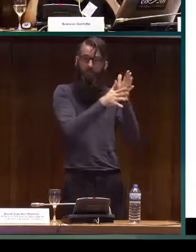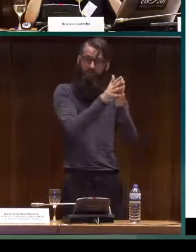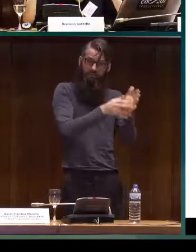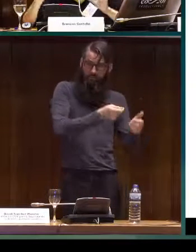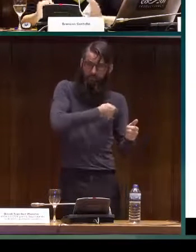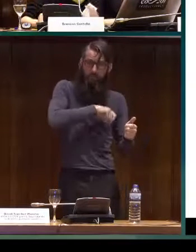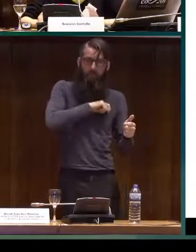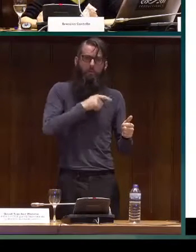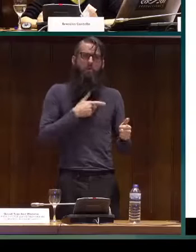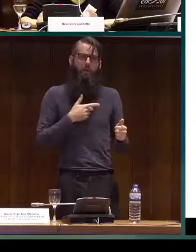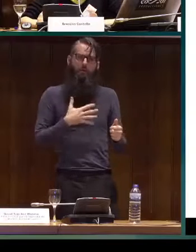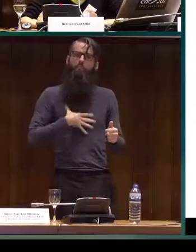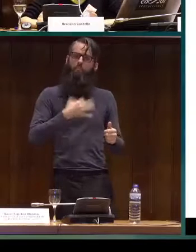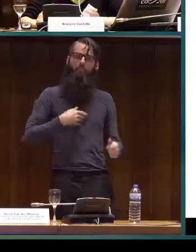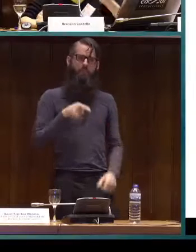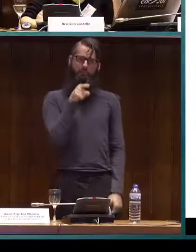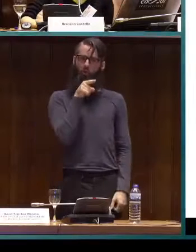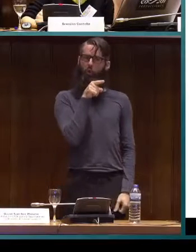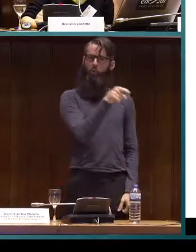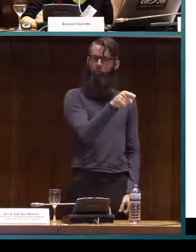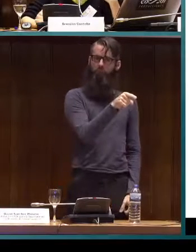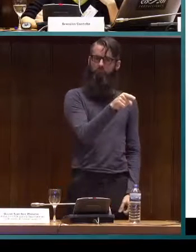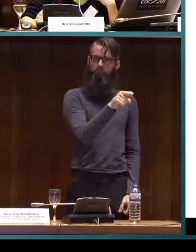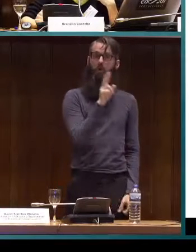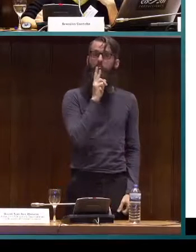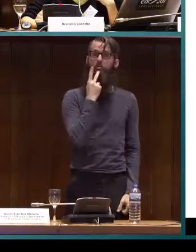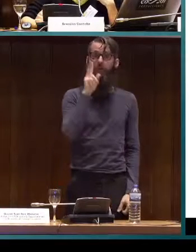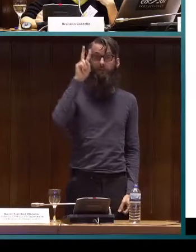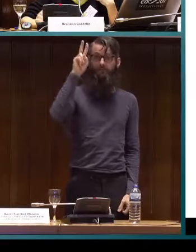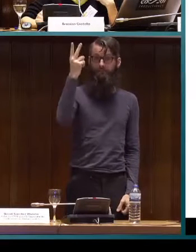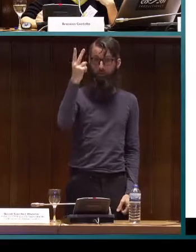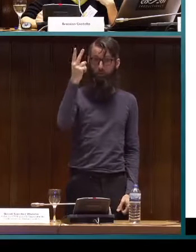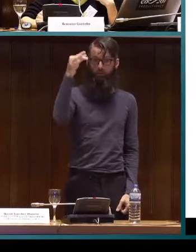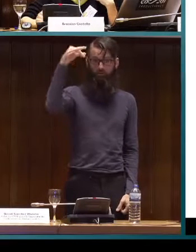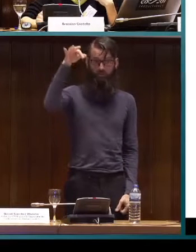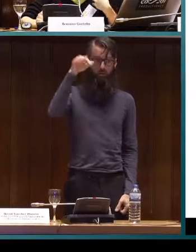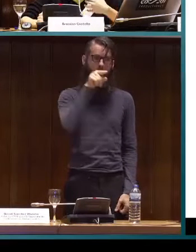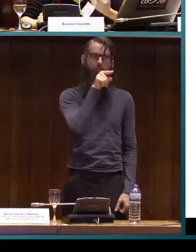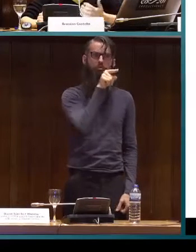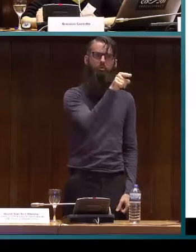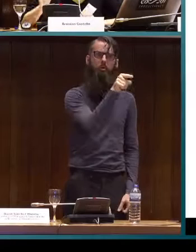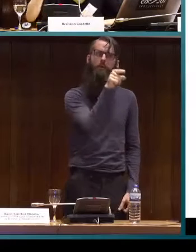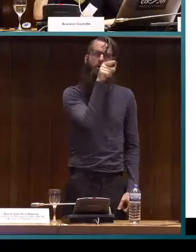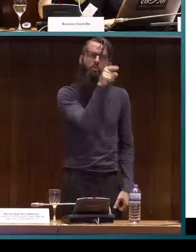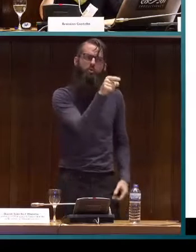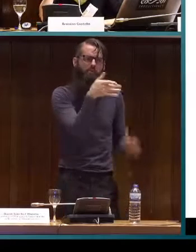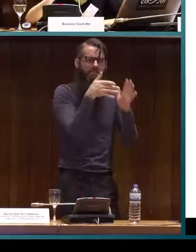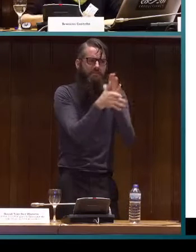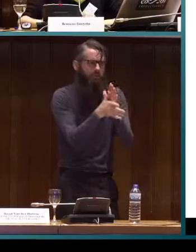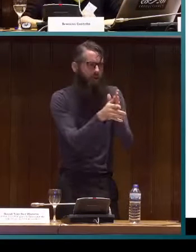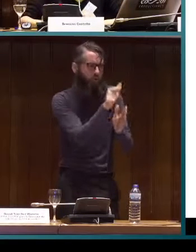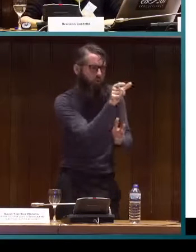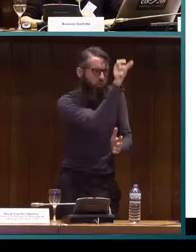aparezca también en un contexto condicional, como el que hemos visto antes del yo. ¿Sí? Aquí, por ejemplo, utilizando el